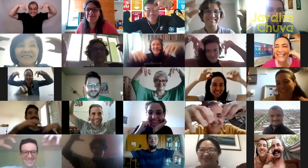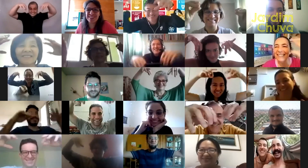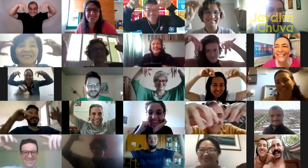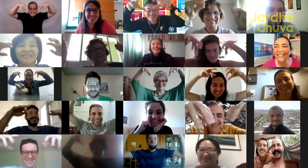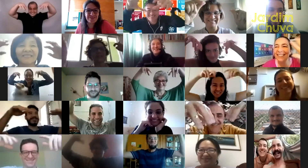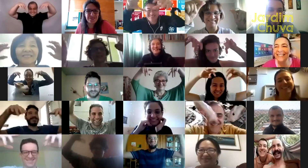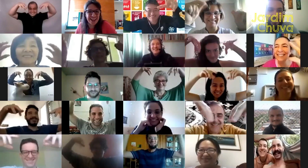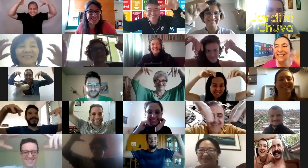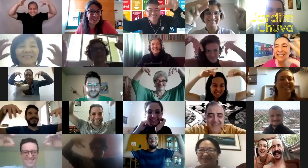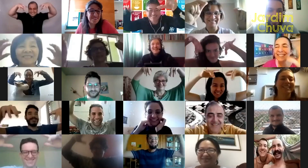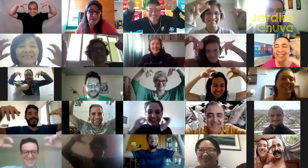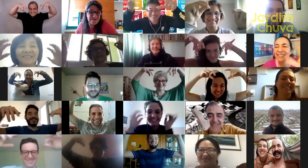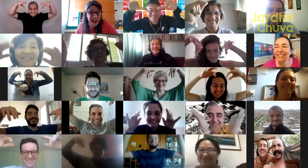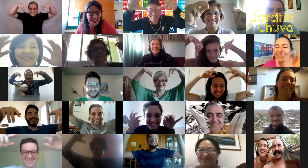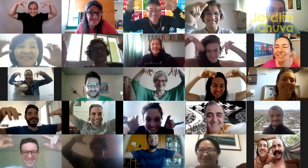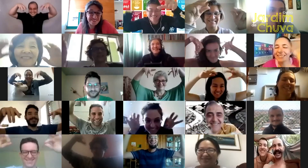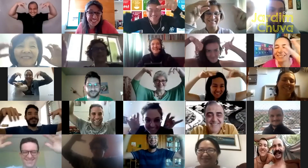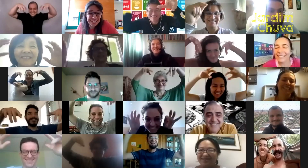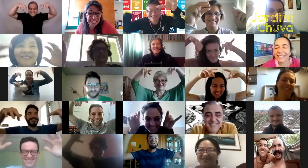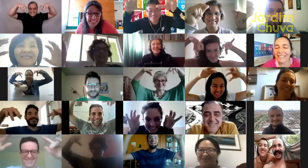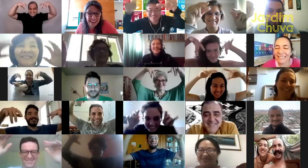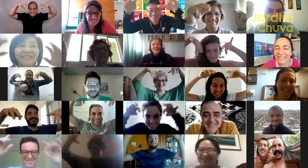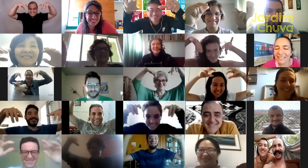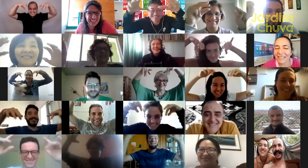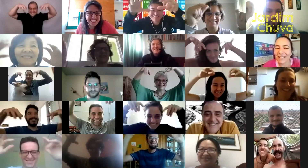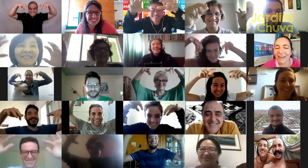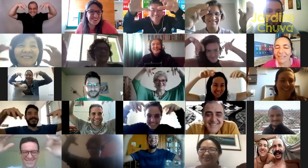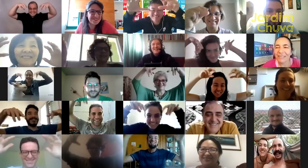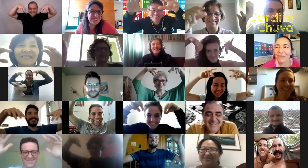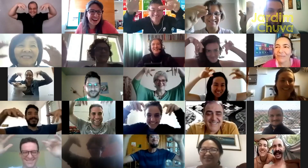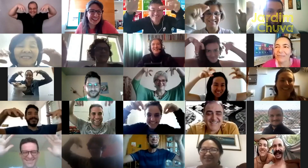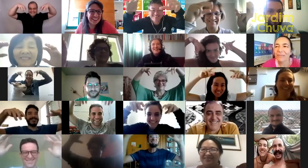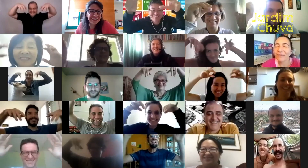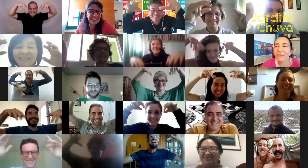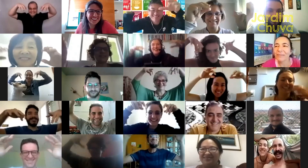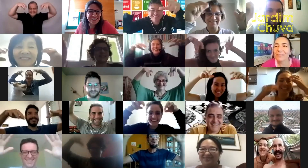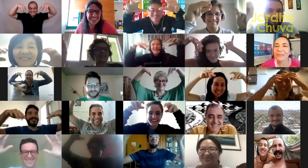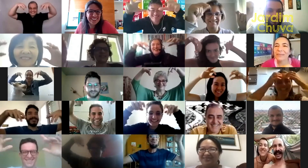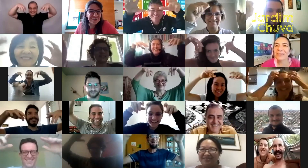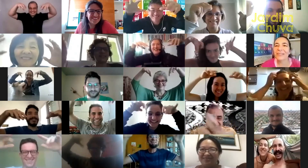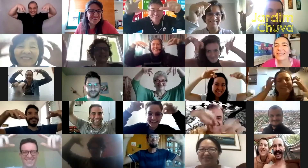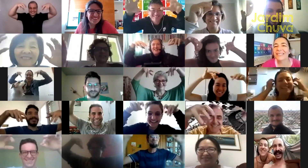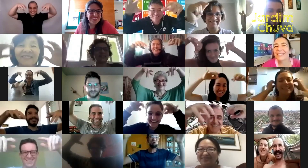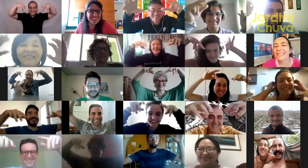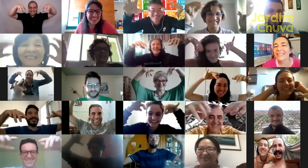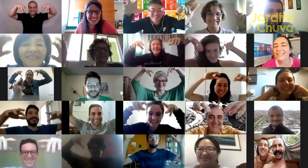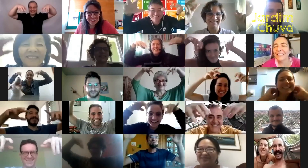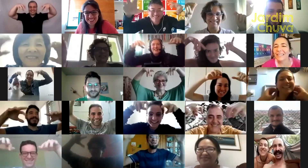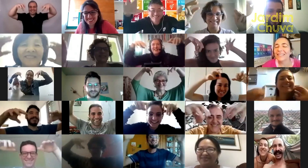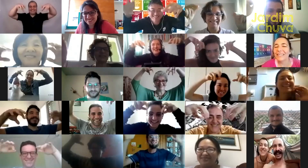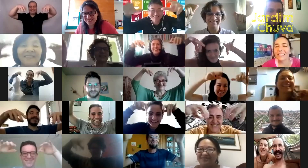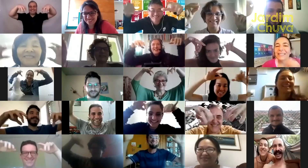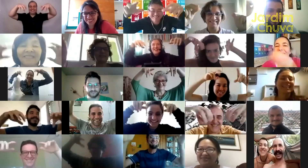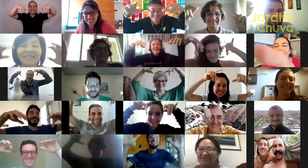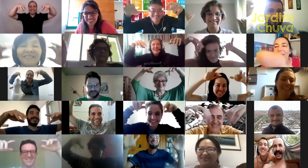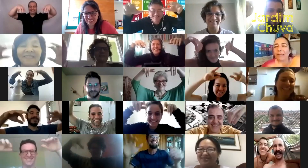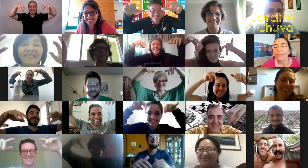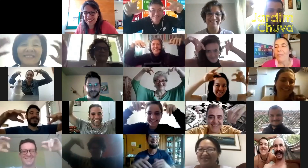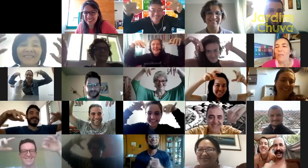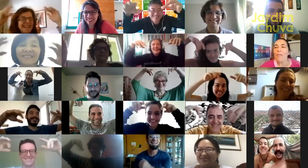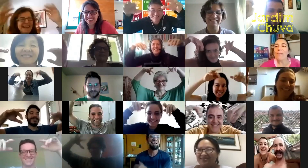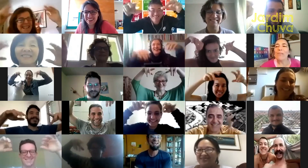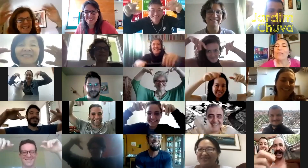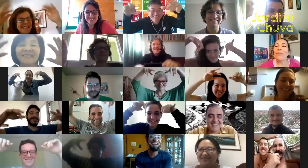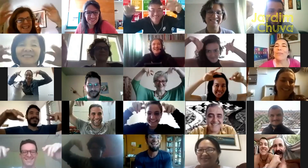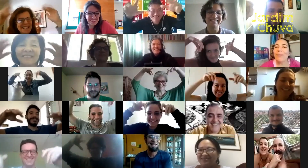Esse animador de festa. Maravilha! Muita chuva! Se tivesse um lago agora, ia todo mundo para dentro. Chuva.